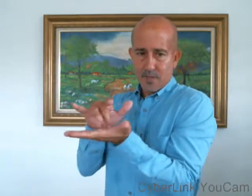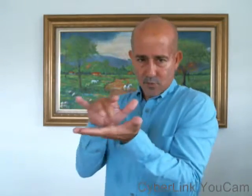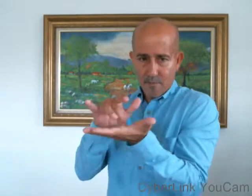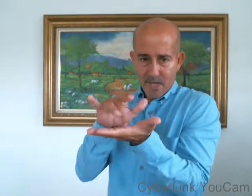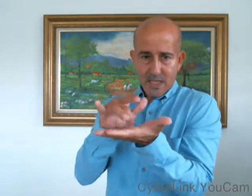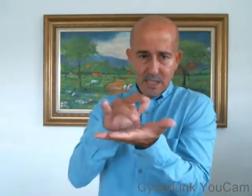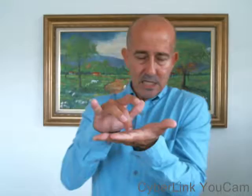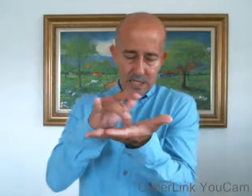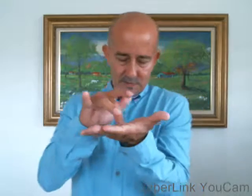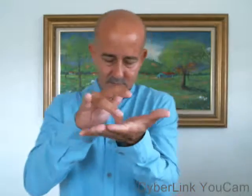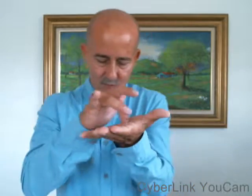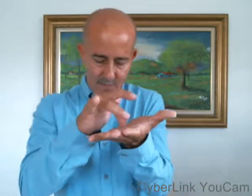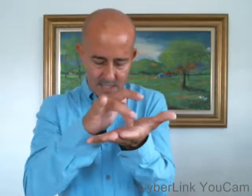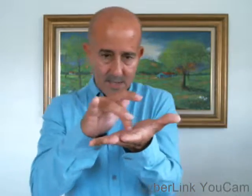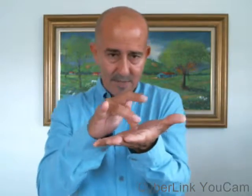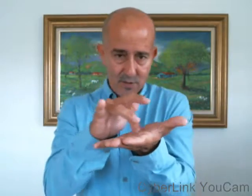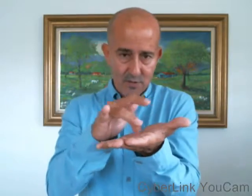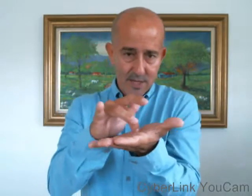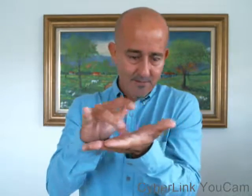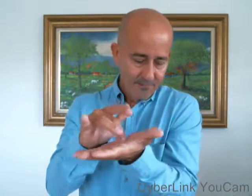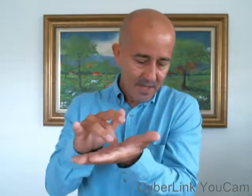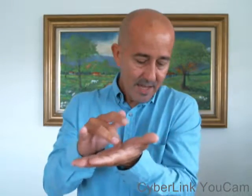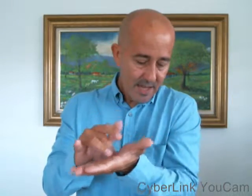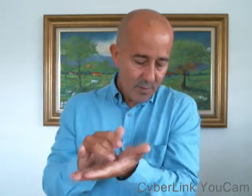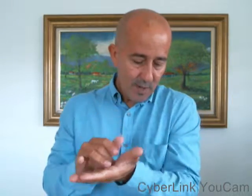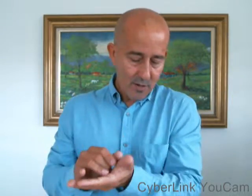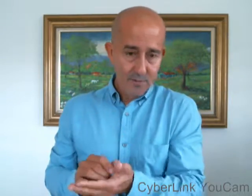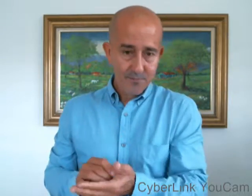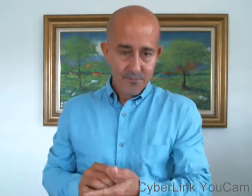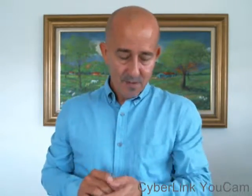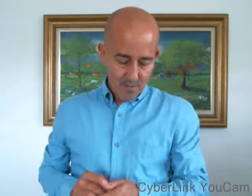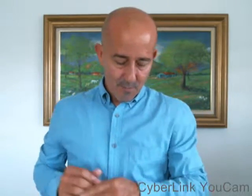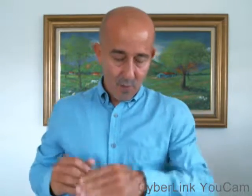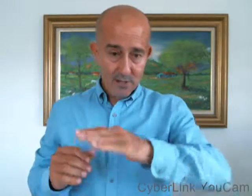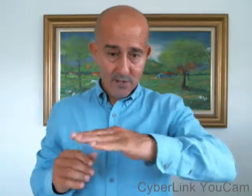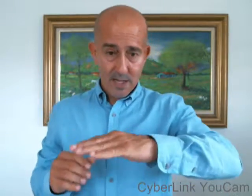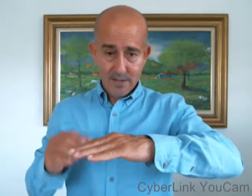Esto es medicina o medicamento, ¿verdad? Y luego vamos a usar